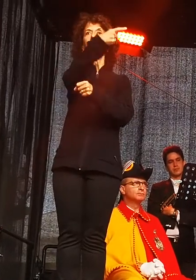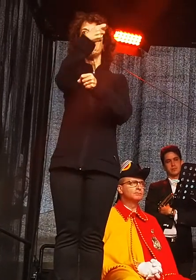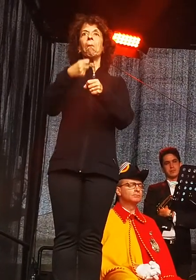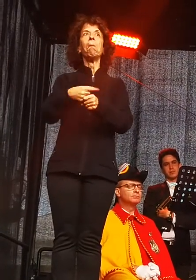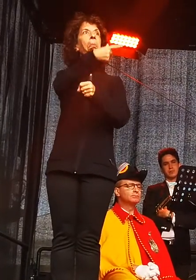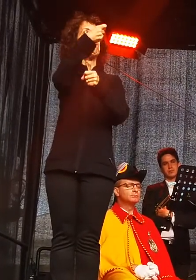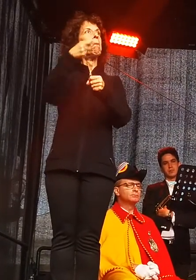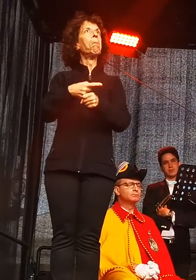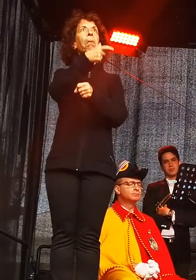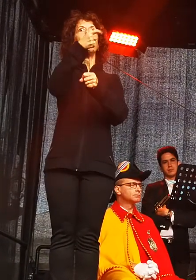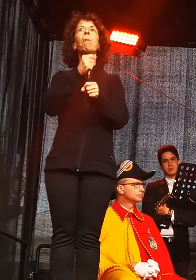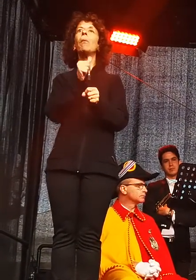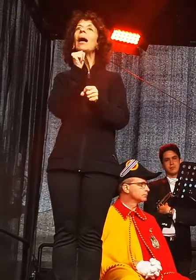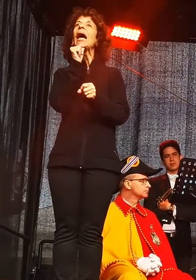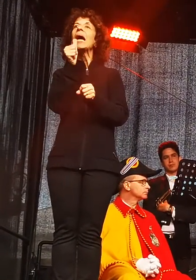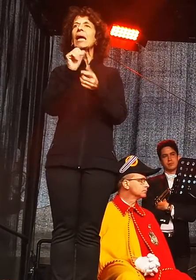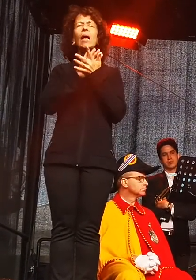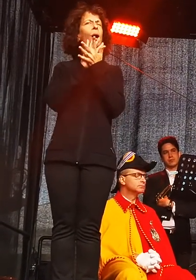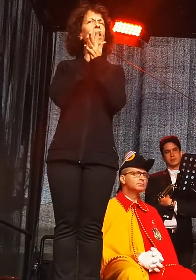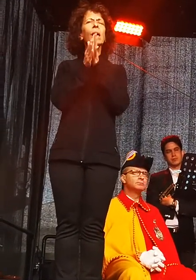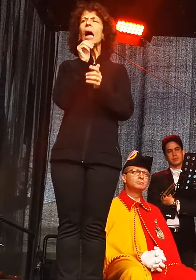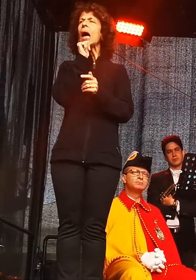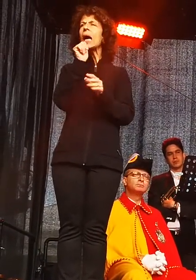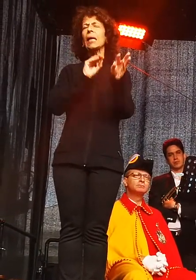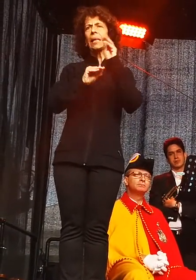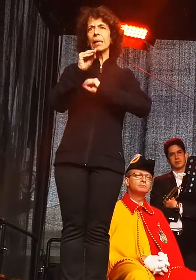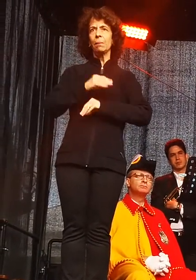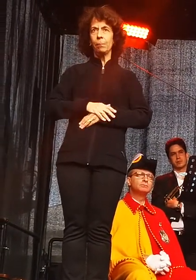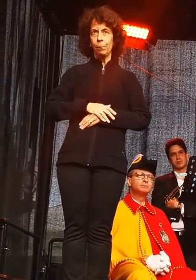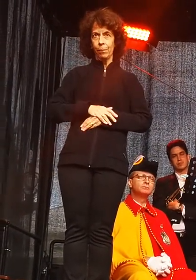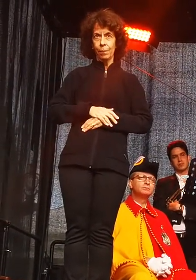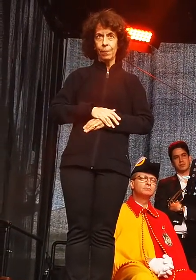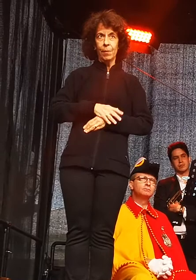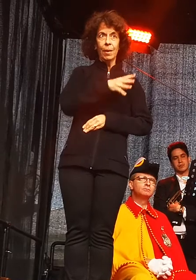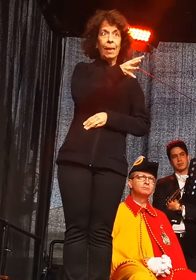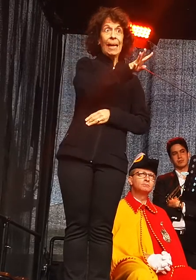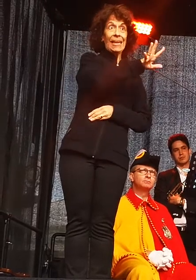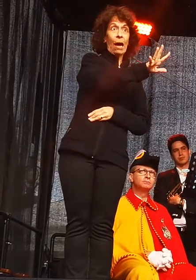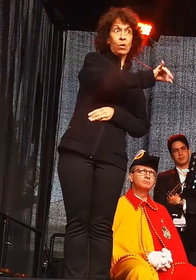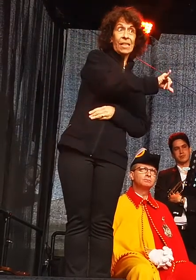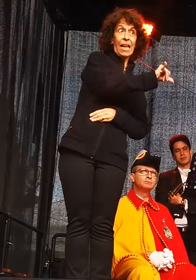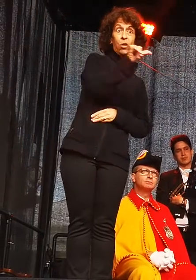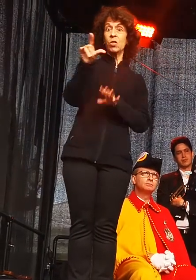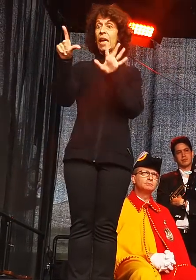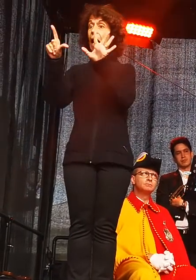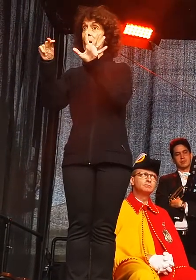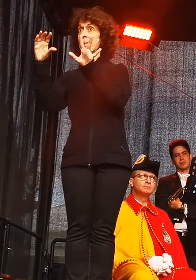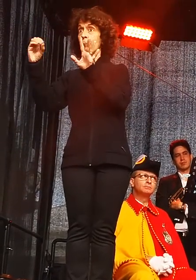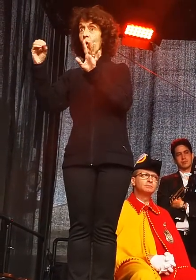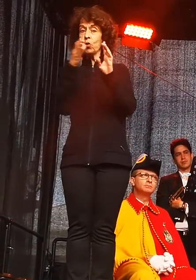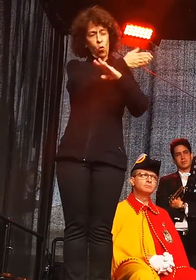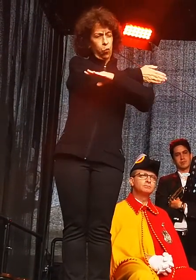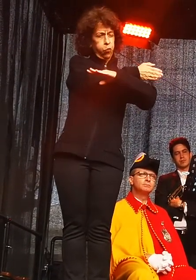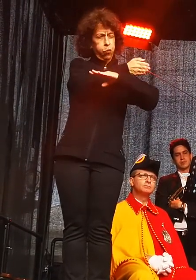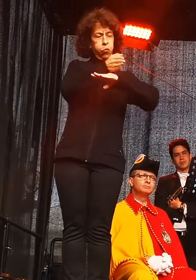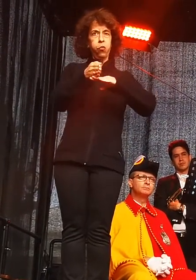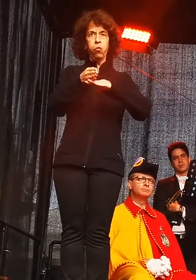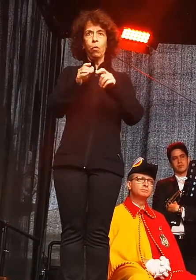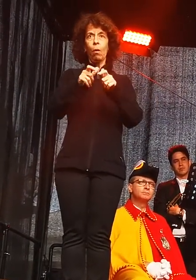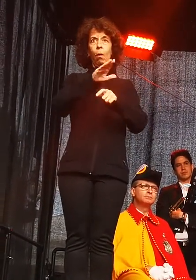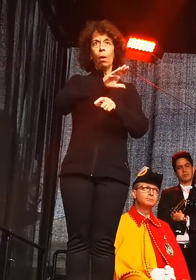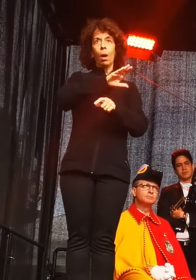traitement, sans épuration. Et ça, entre 1945 et 1970, ça va gravement perturber